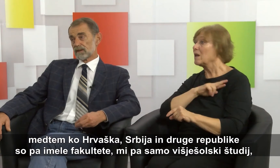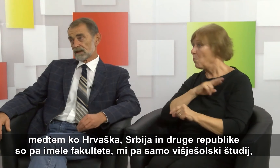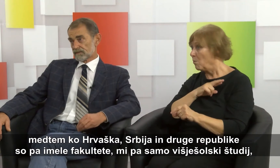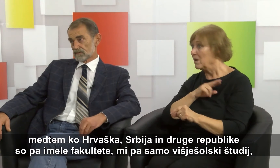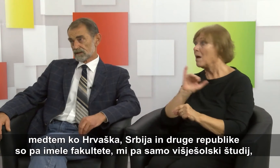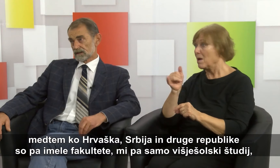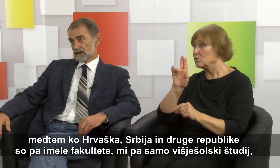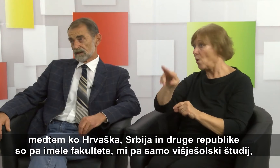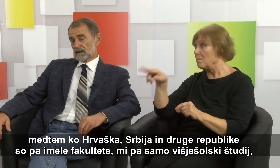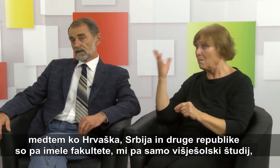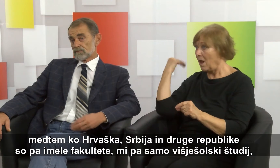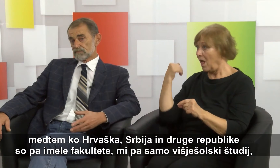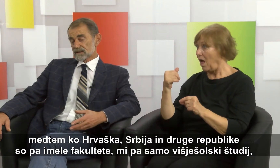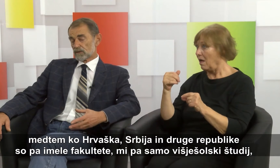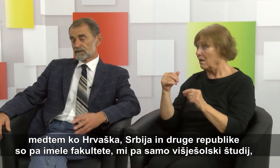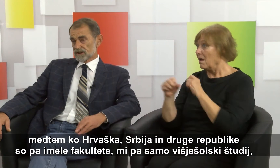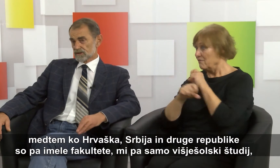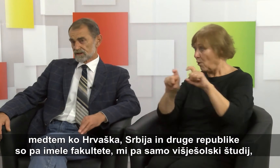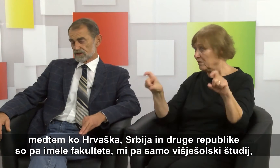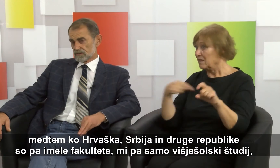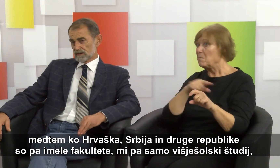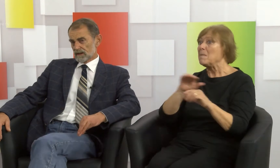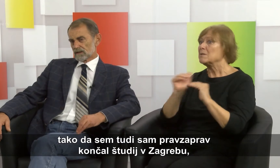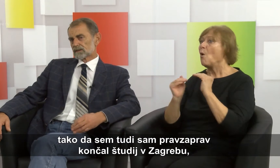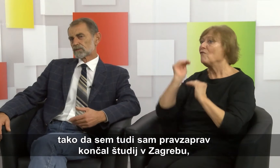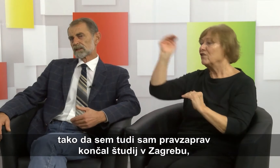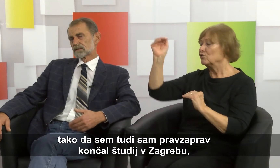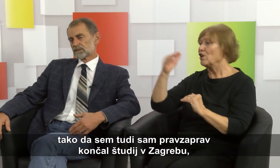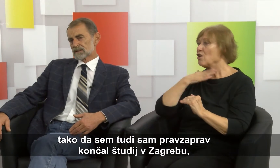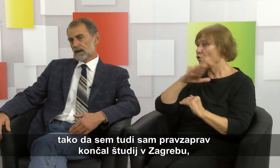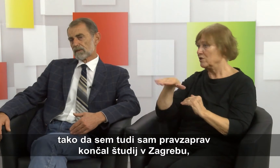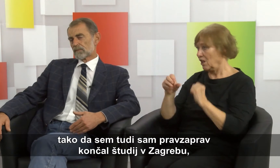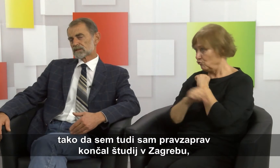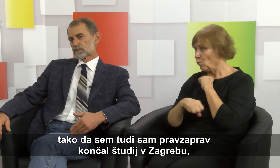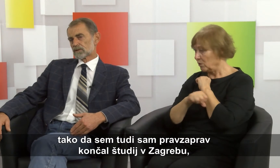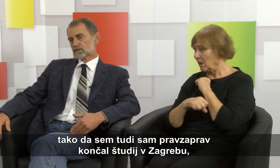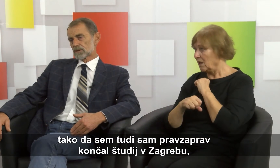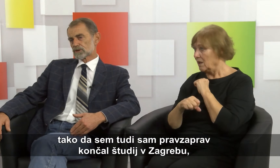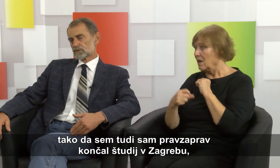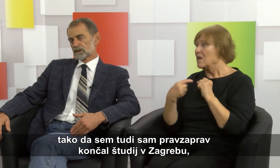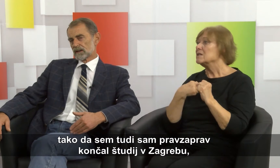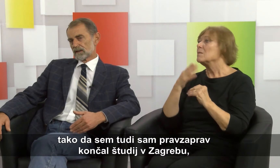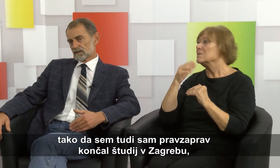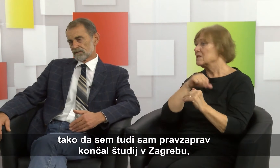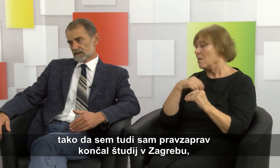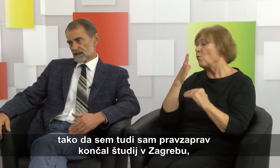imele fakultete, mi pa samo višje šolski študij. Tako da sem tudi sam pravzaprav končal študij v